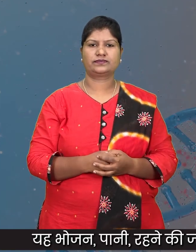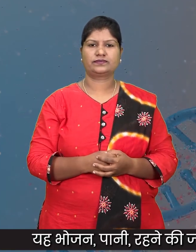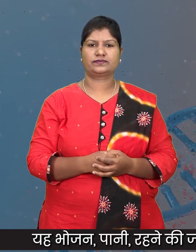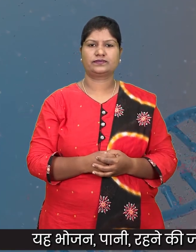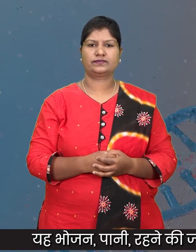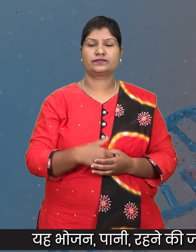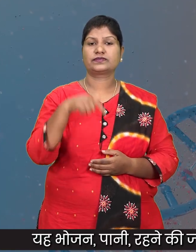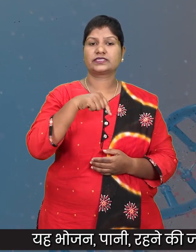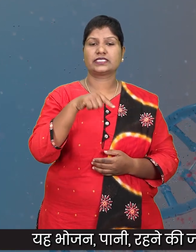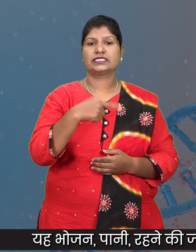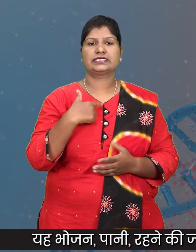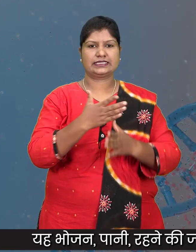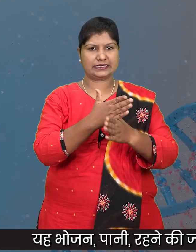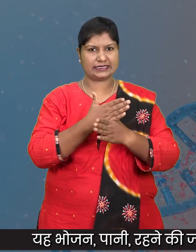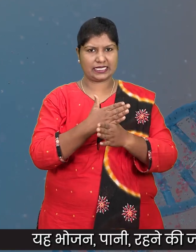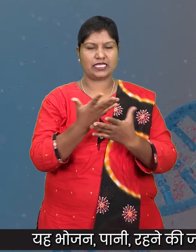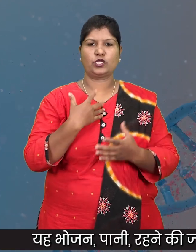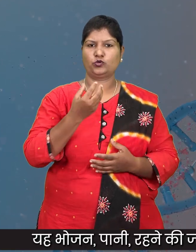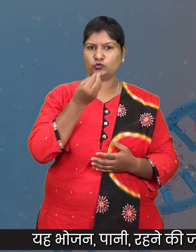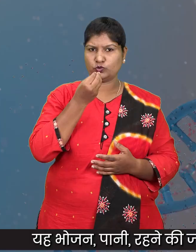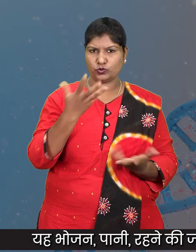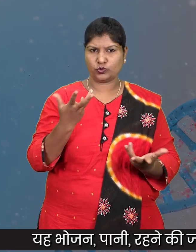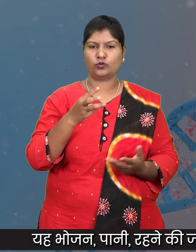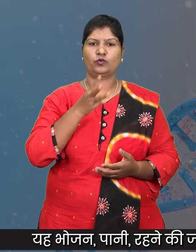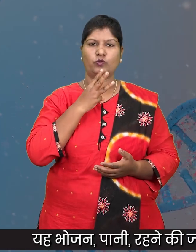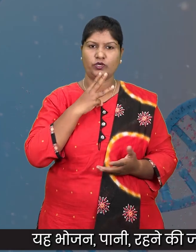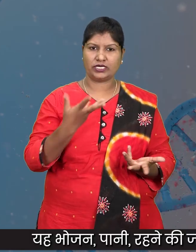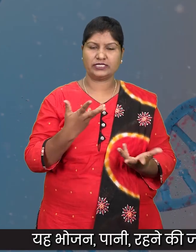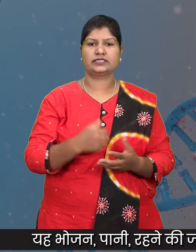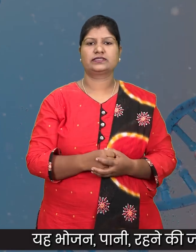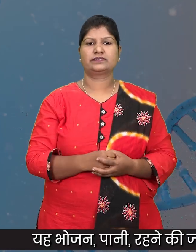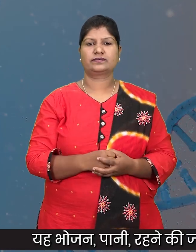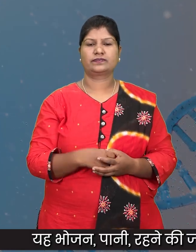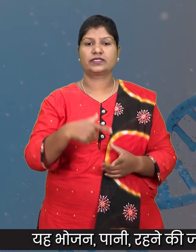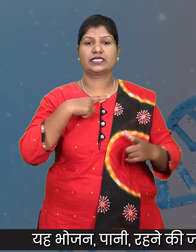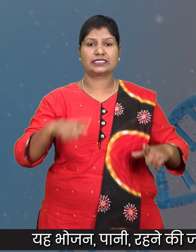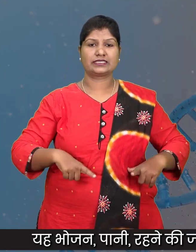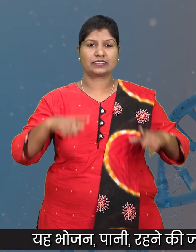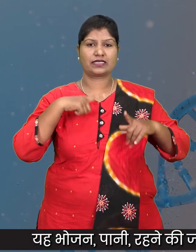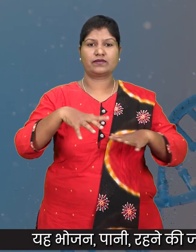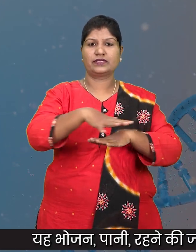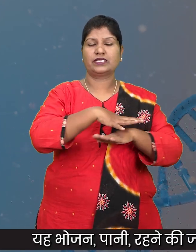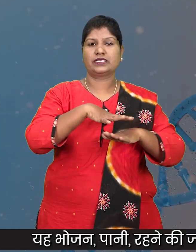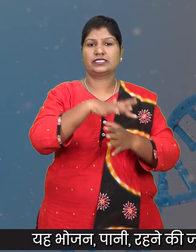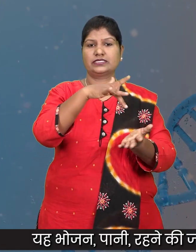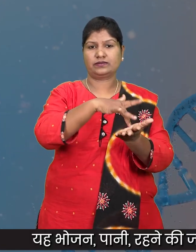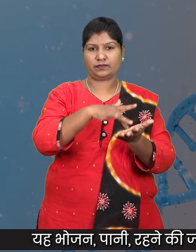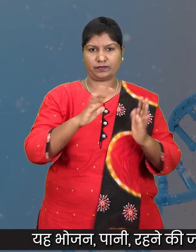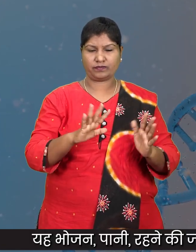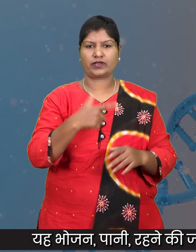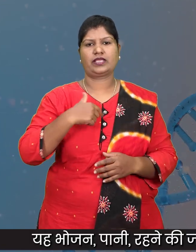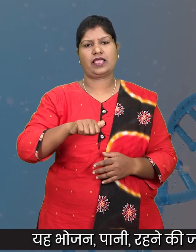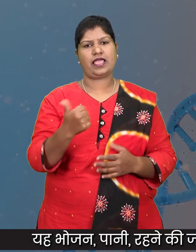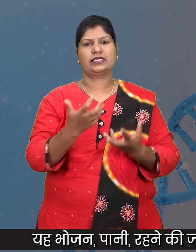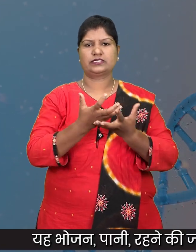यह भोजन, पानी, रहने की जगह और अन्य संसाधनों को साझा करने